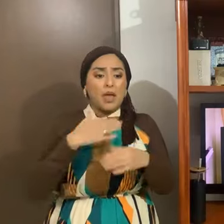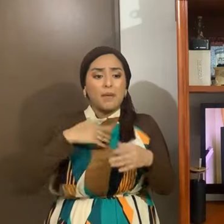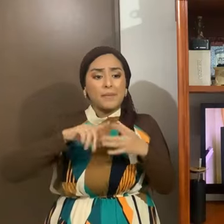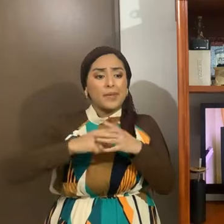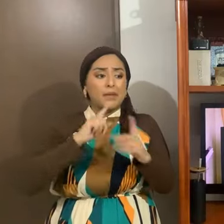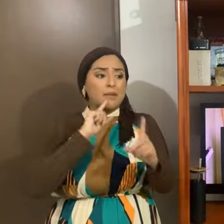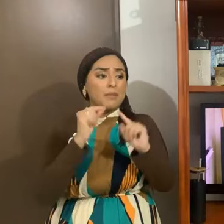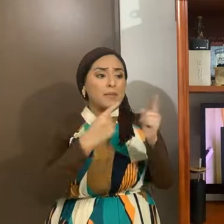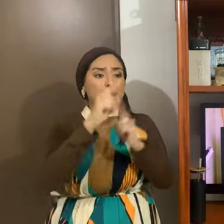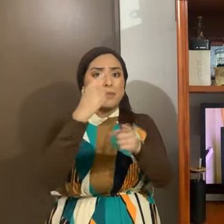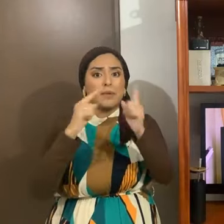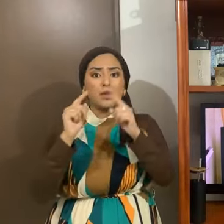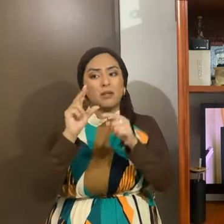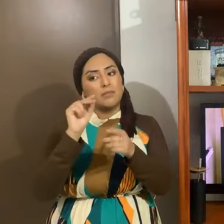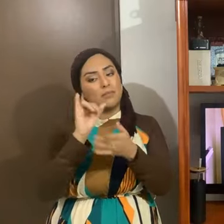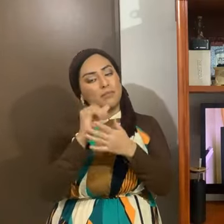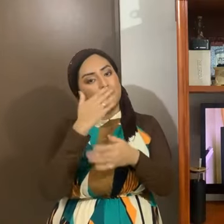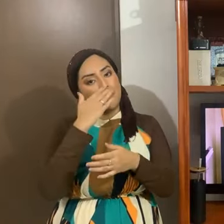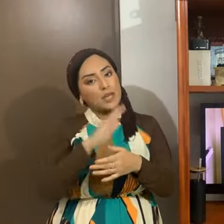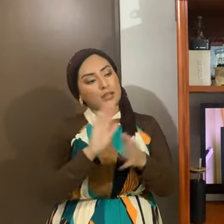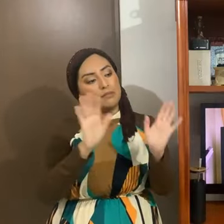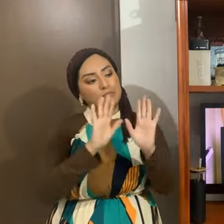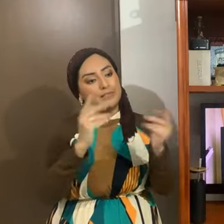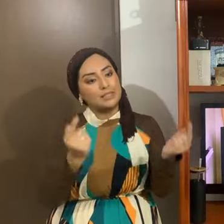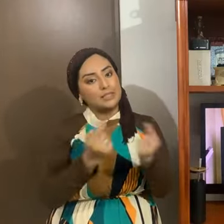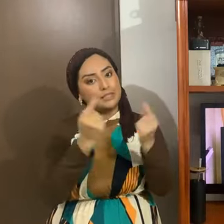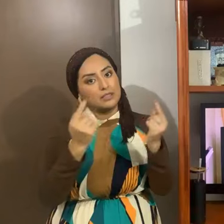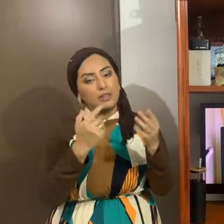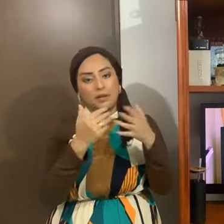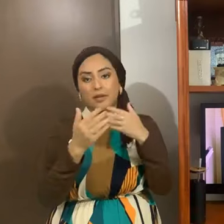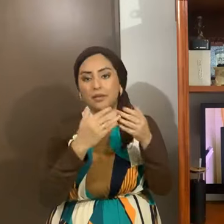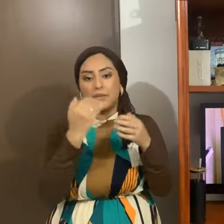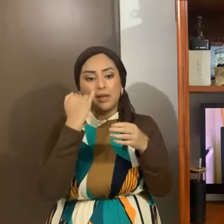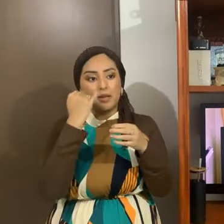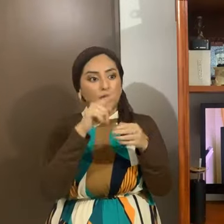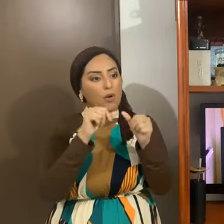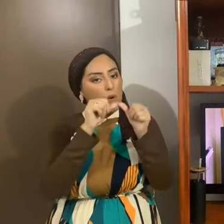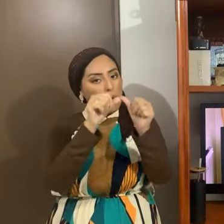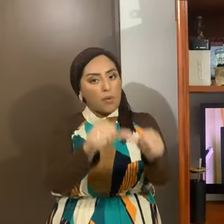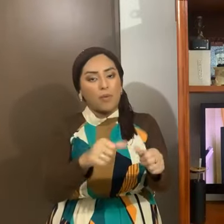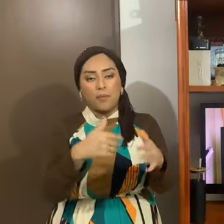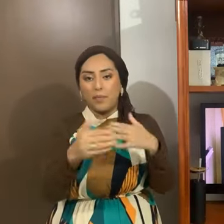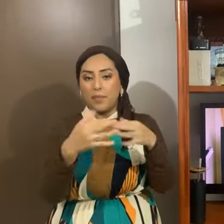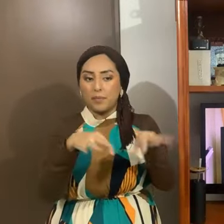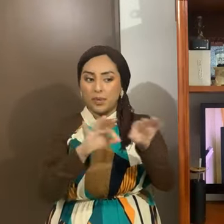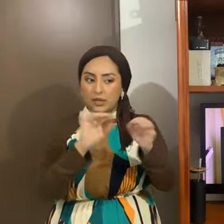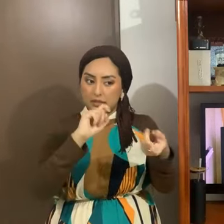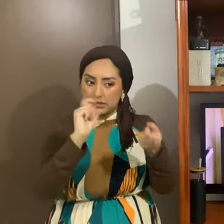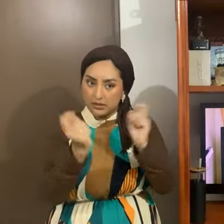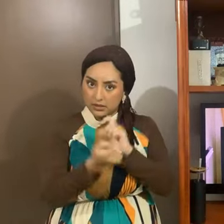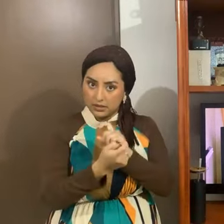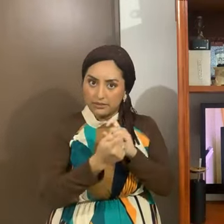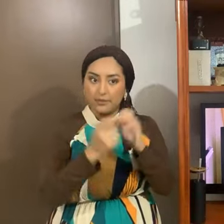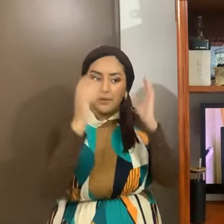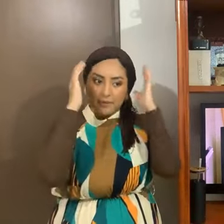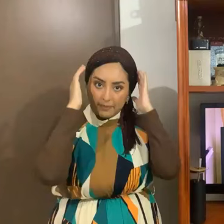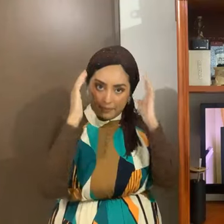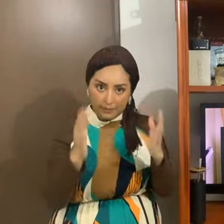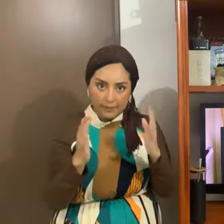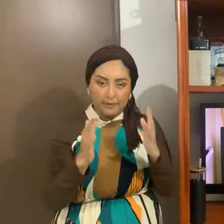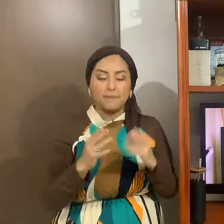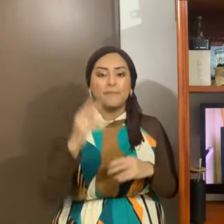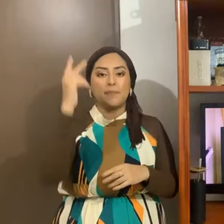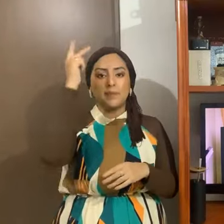de todo. Pues es que eso es un mal hábito, es que eso es un pecado. Aunque haya siempre sido así, tienes que darte cuenta, ¿sí?